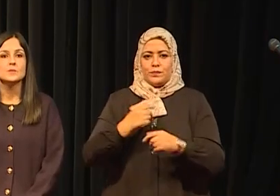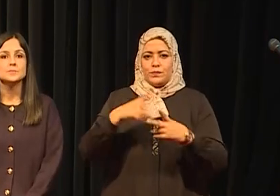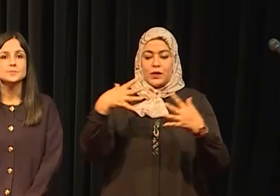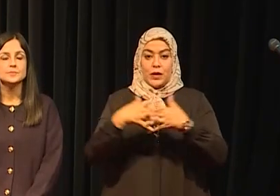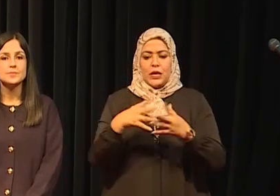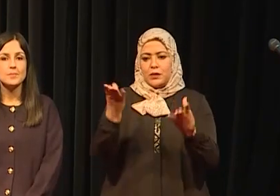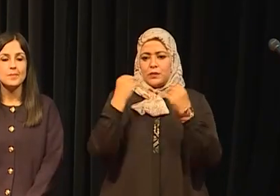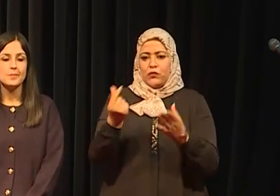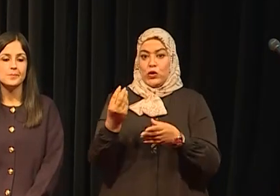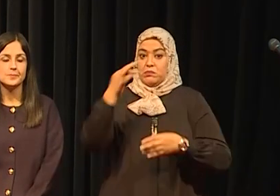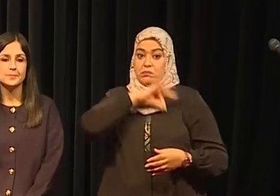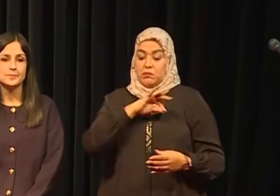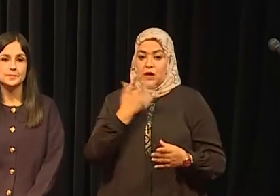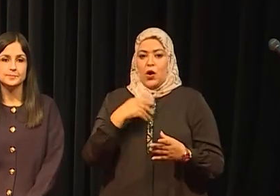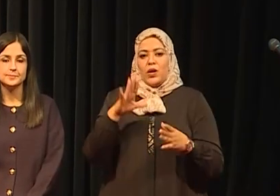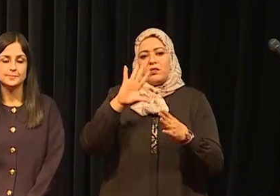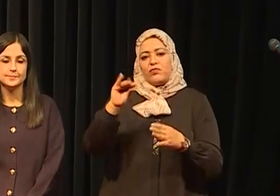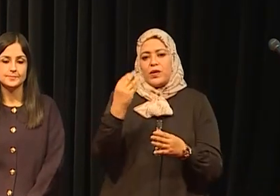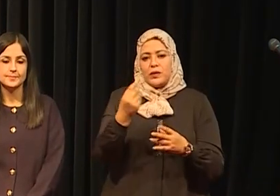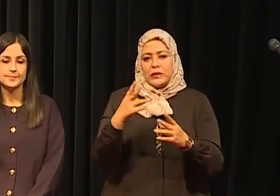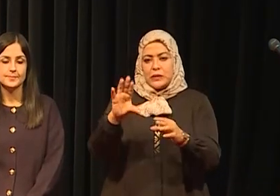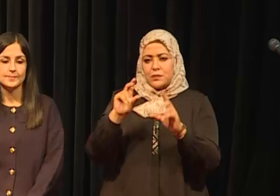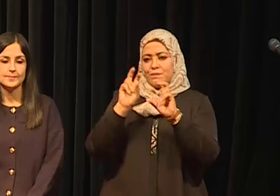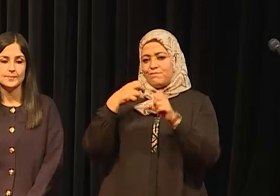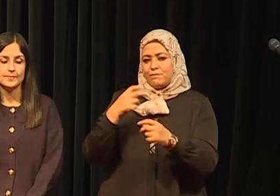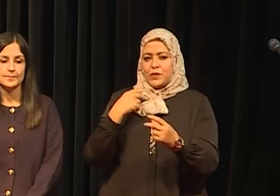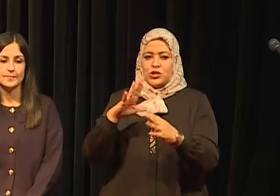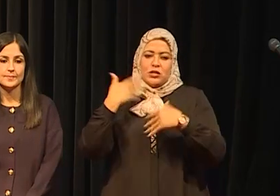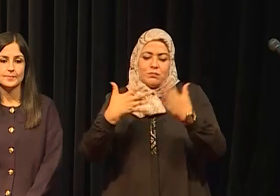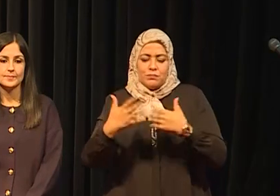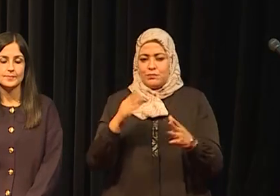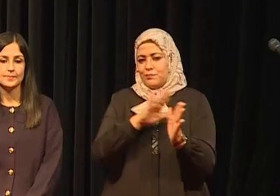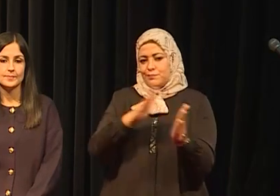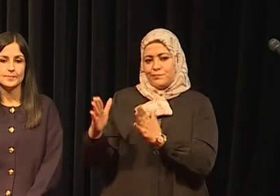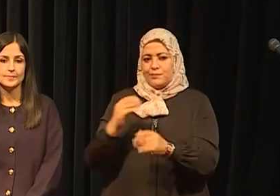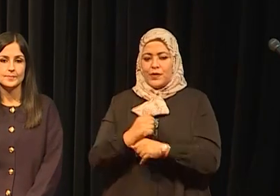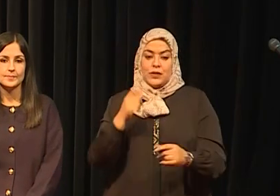ربح أو استعمالها لاستغلالهم، مما يمس بسلامتهم